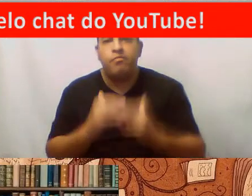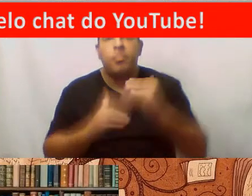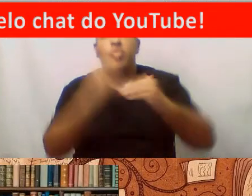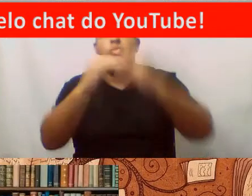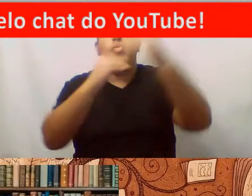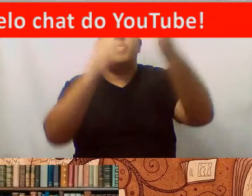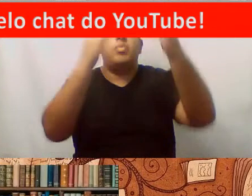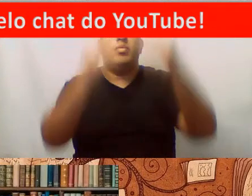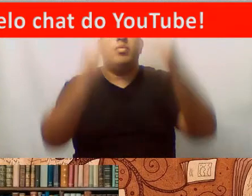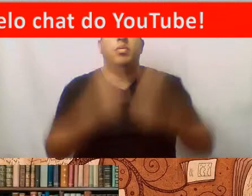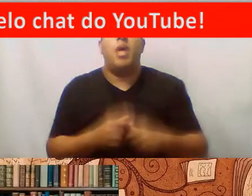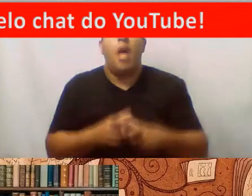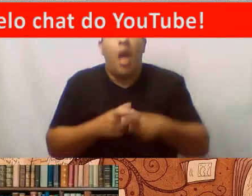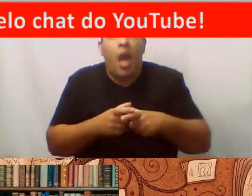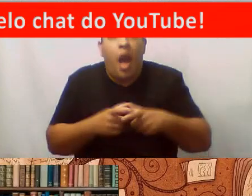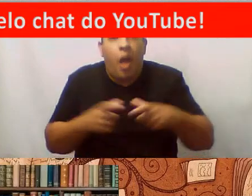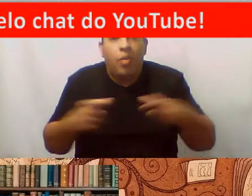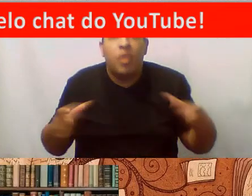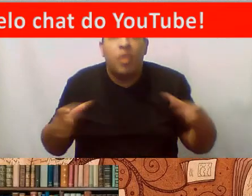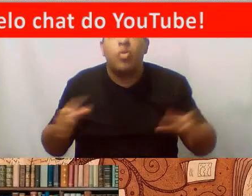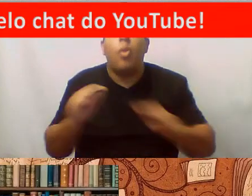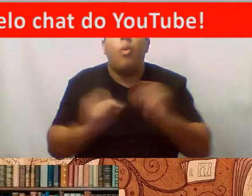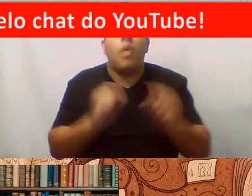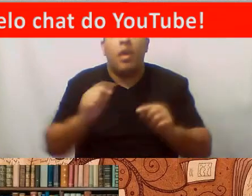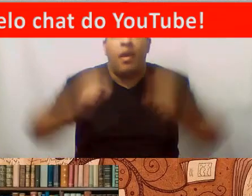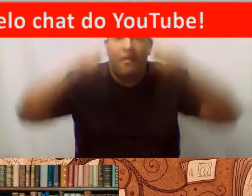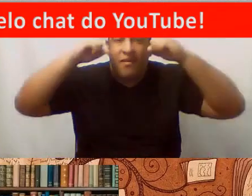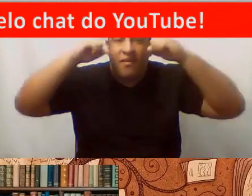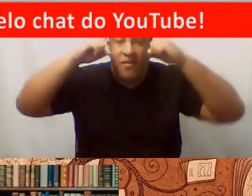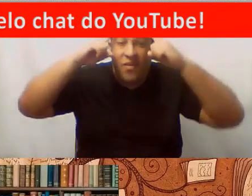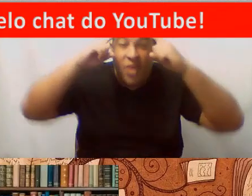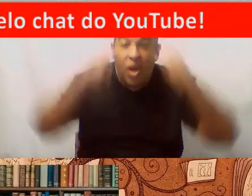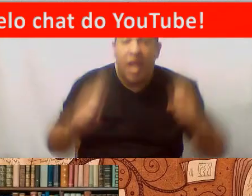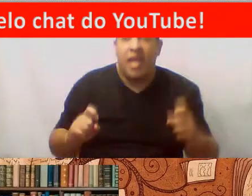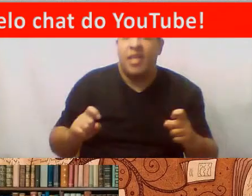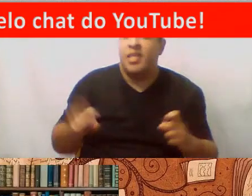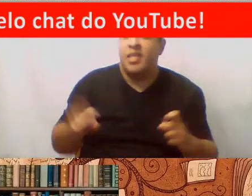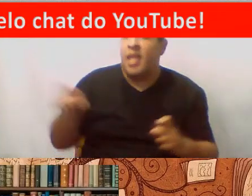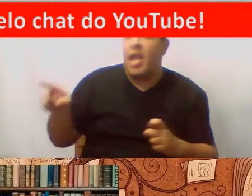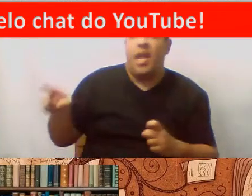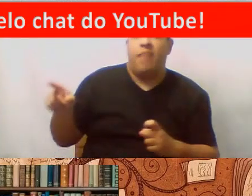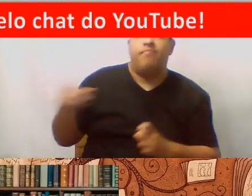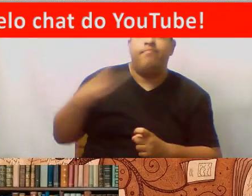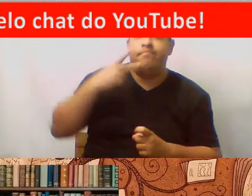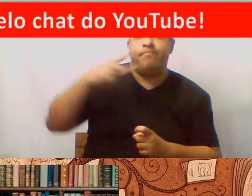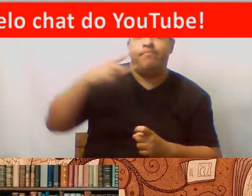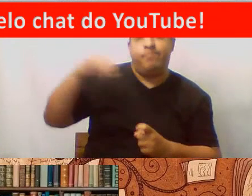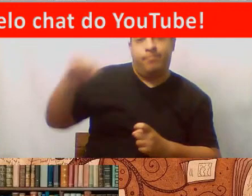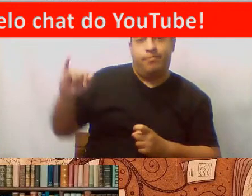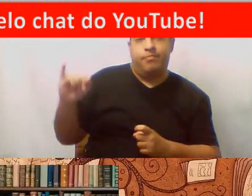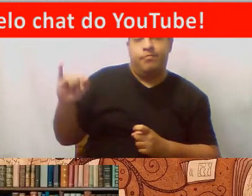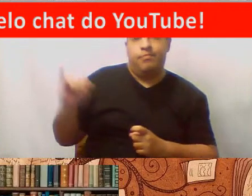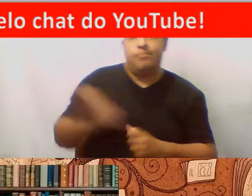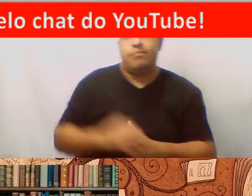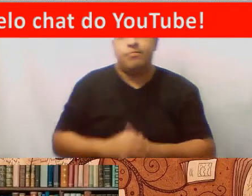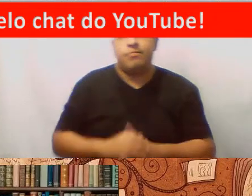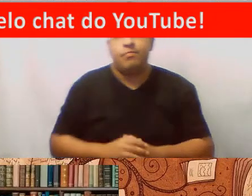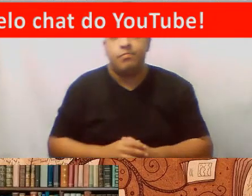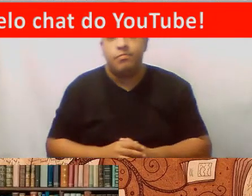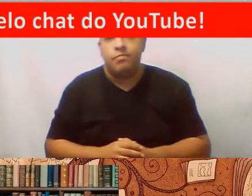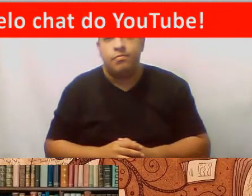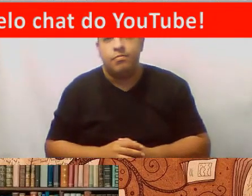em muito a violência do patriarcado. Daí isso que você está chamando dessa